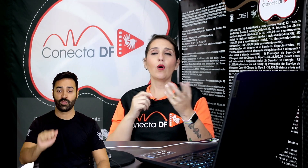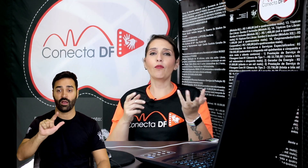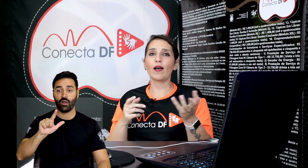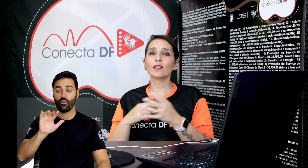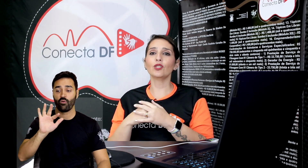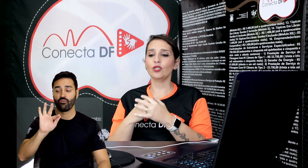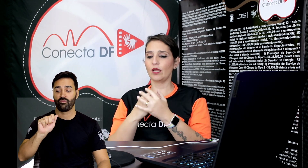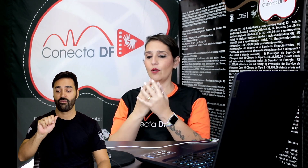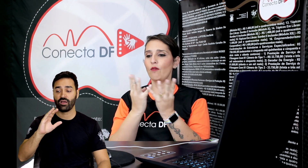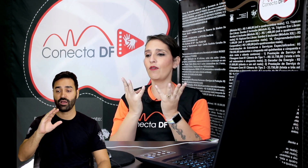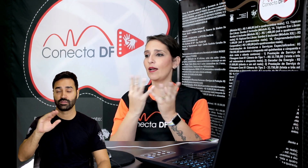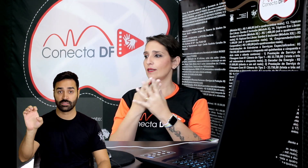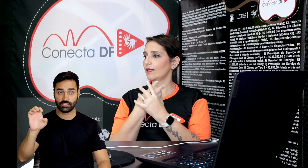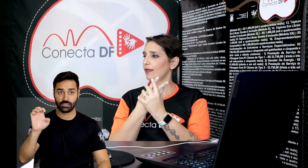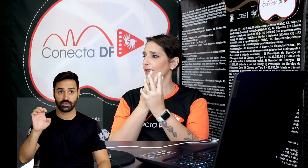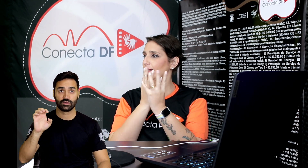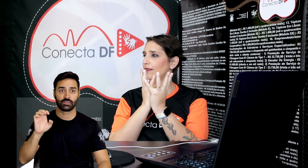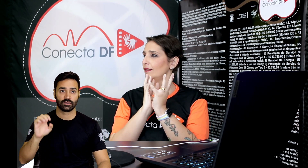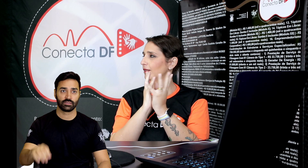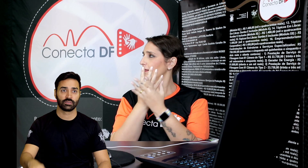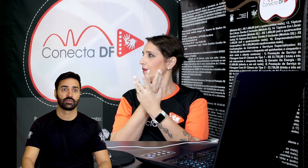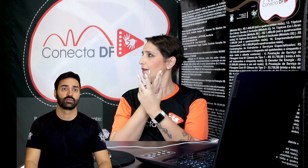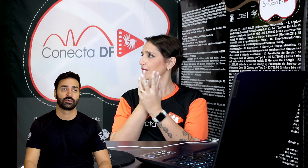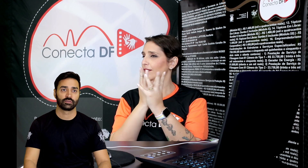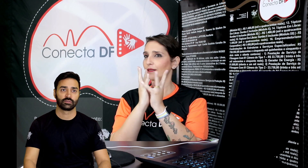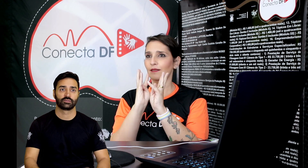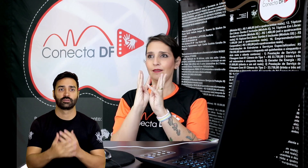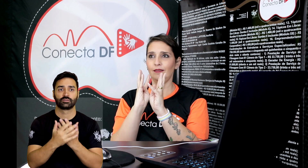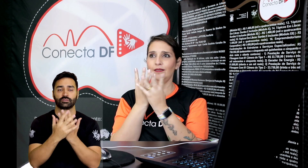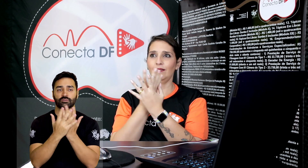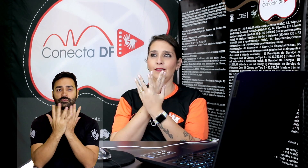Alface. O alface, a gente tem o alface, né?